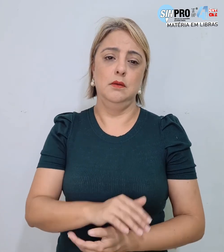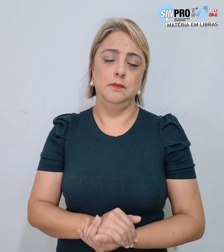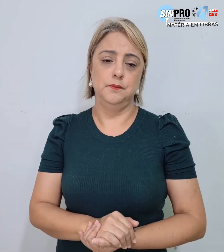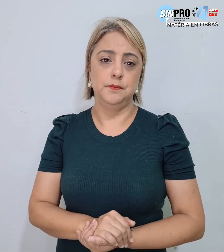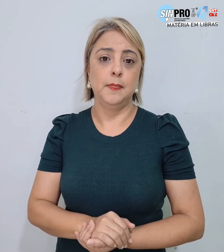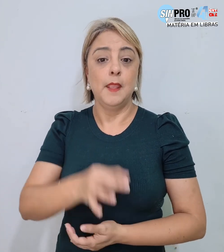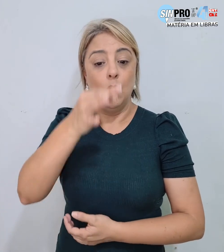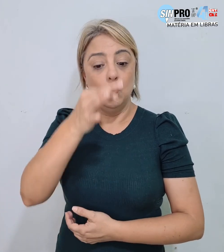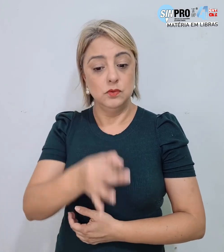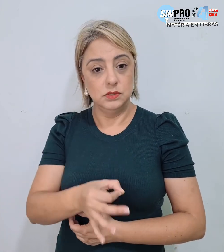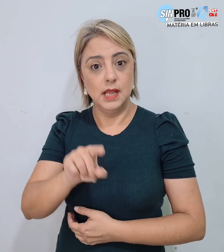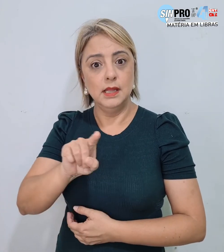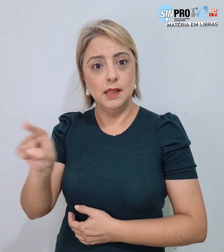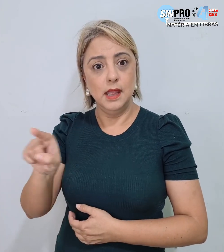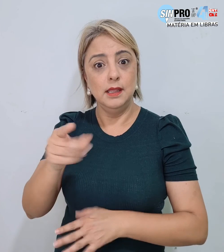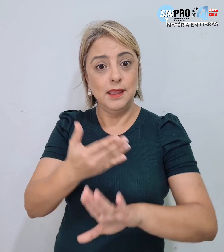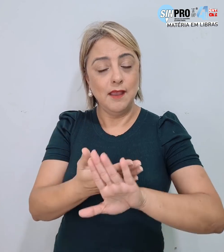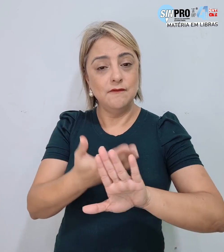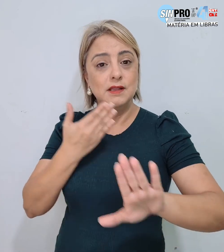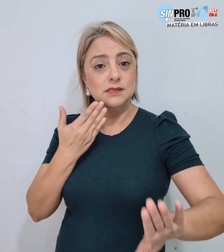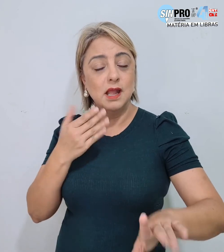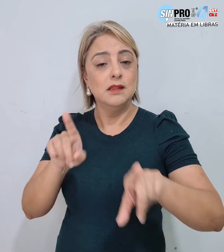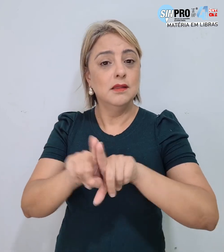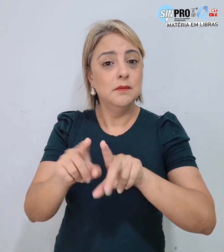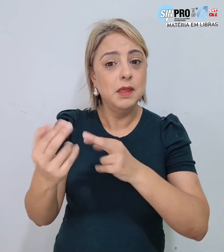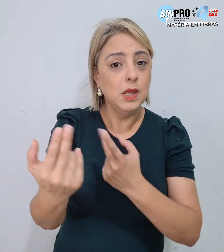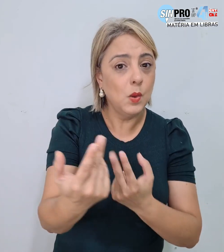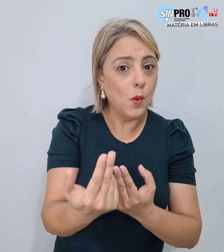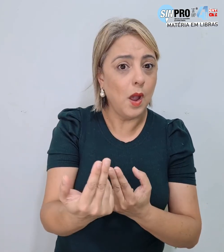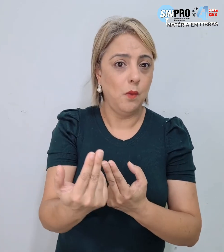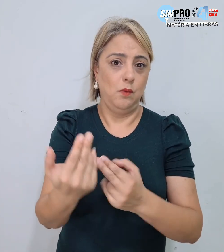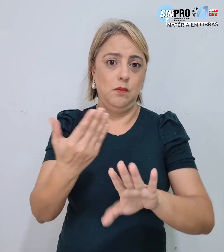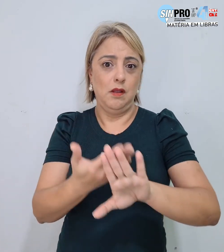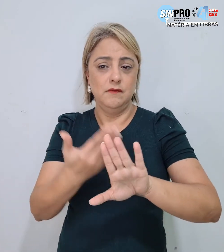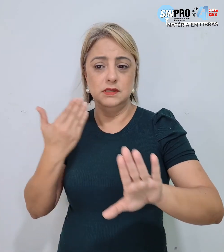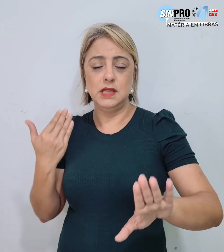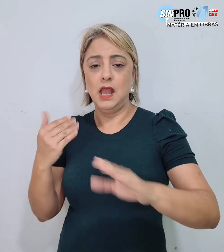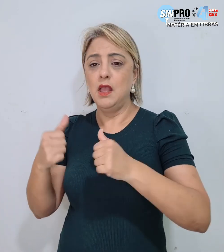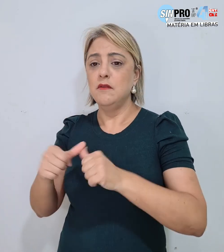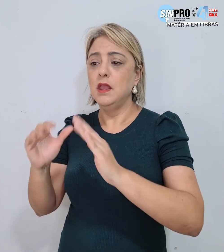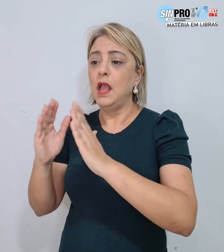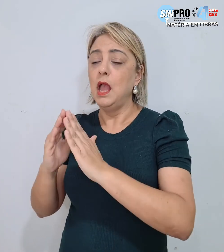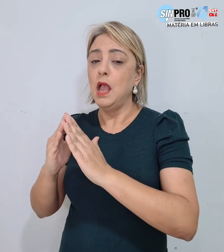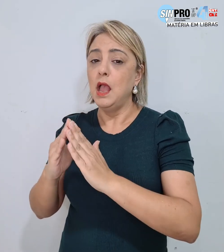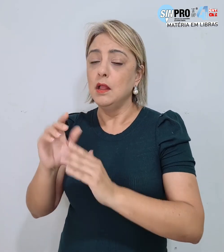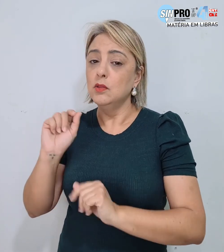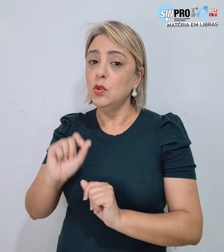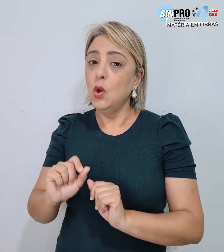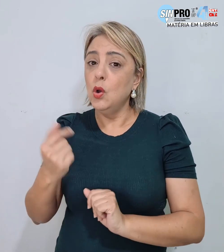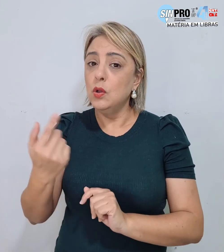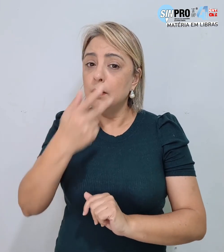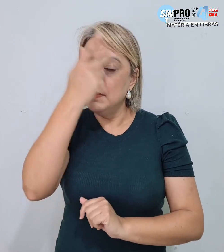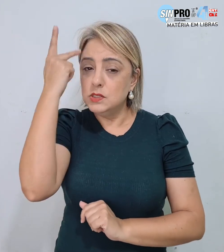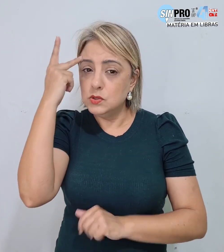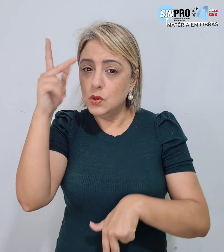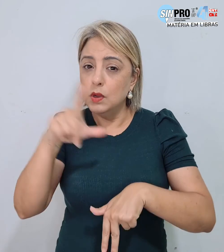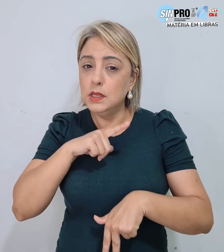é o correto é que sejam afastados a todos aqueles que tenham tido contato